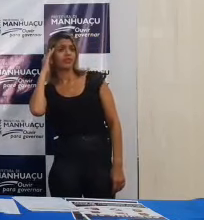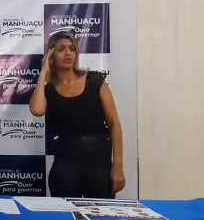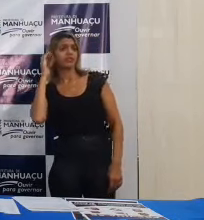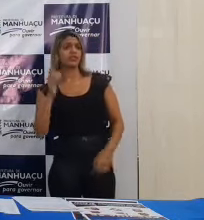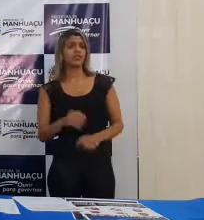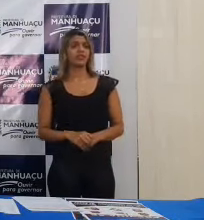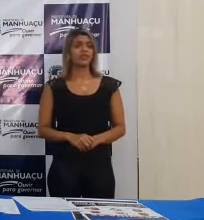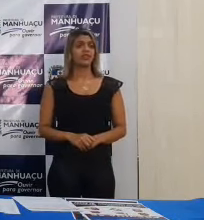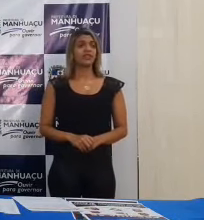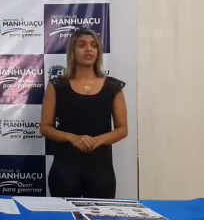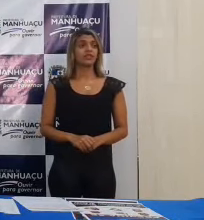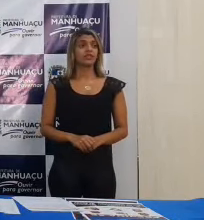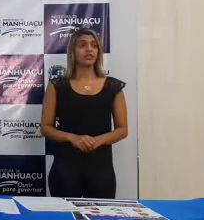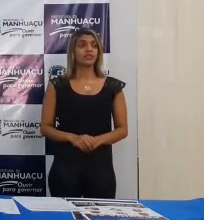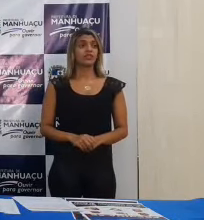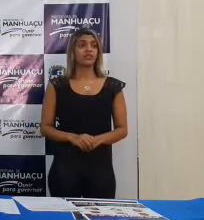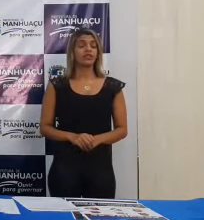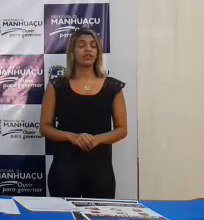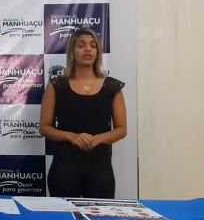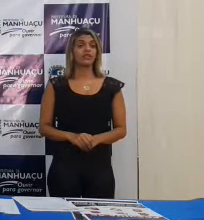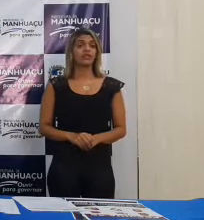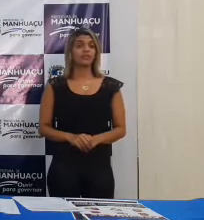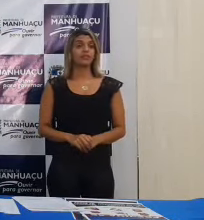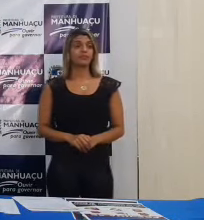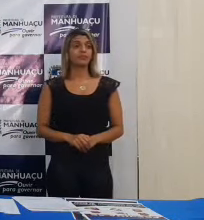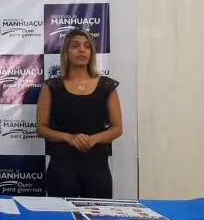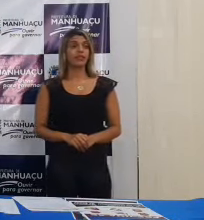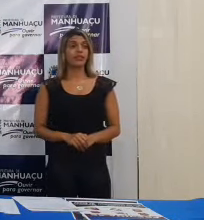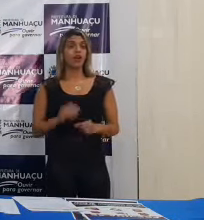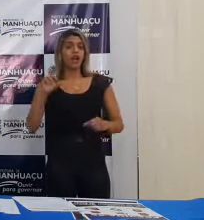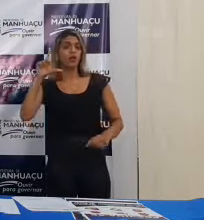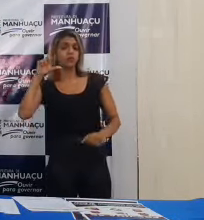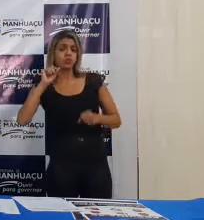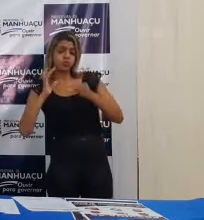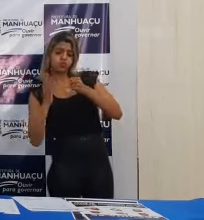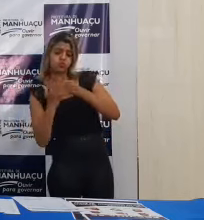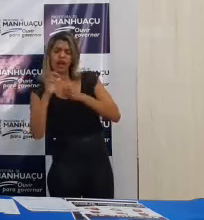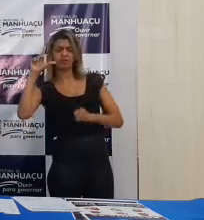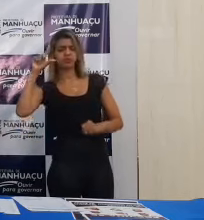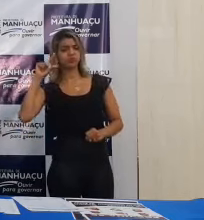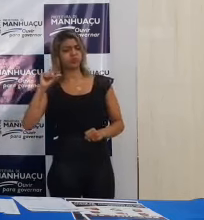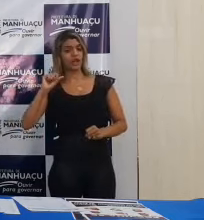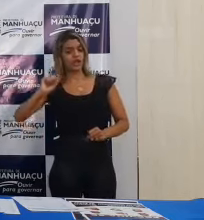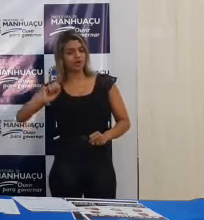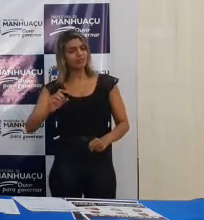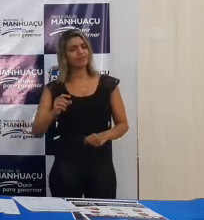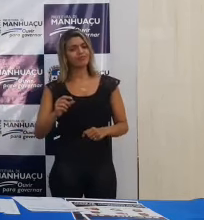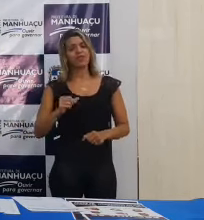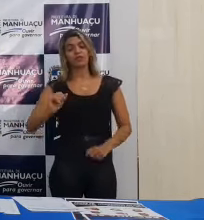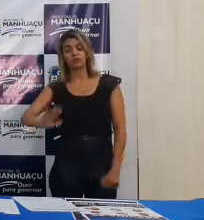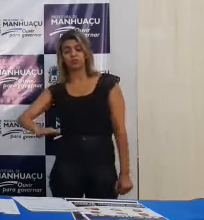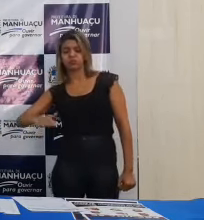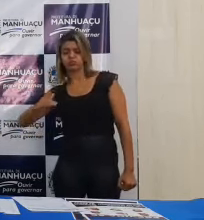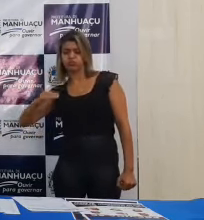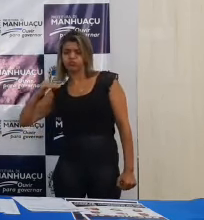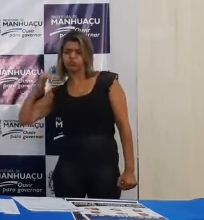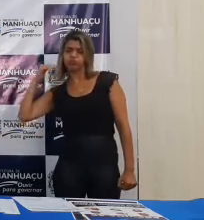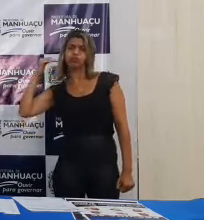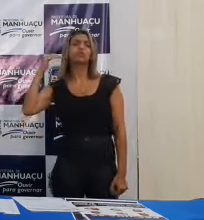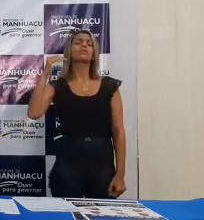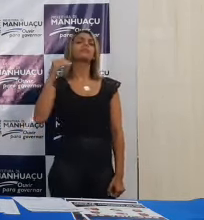a gente ainda não está com a curva decrescente. Ainda não estamos diminuindo o número de casos, pelo contrário, tem aumentado. E aí a